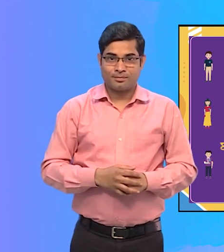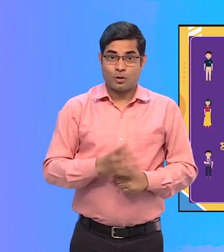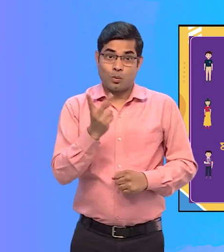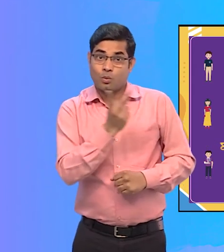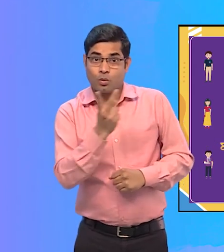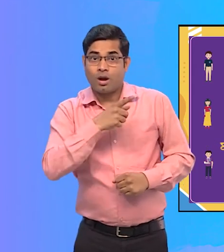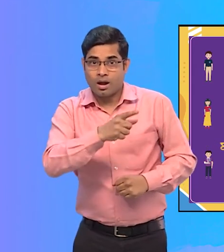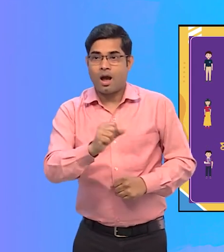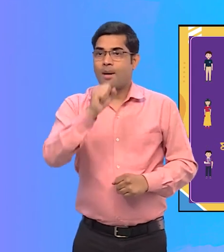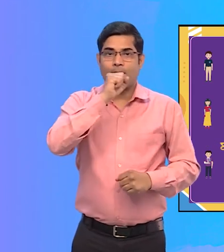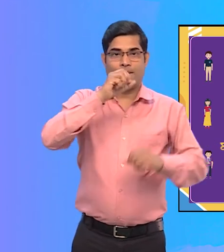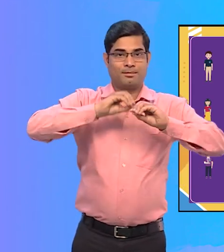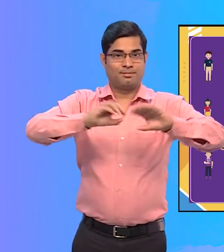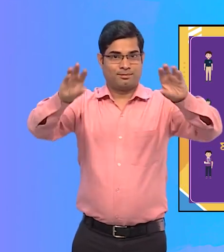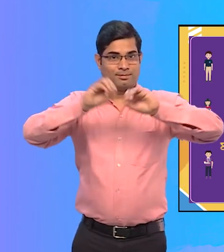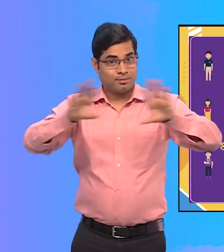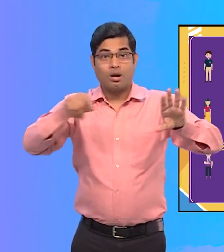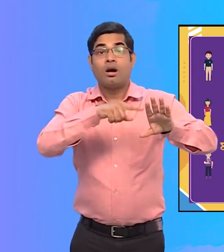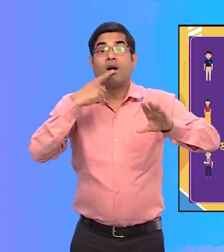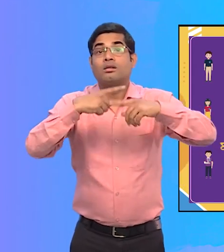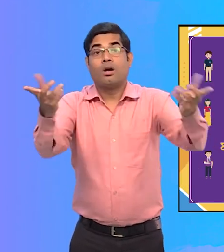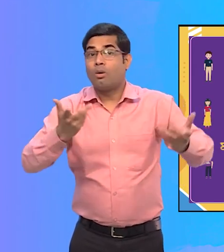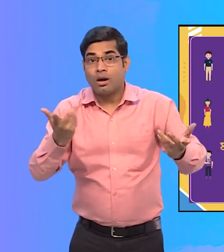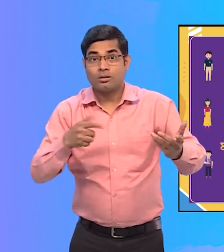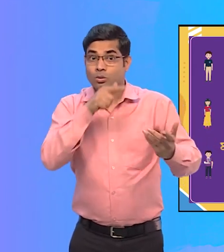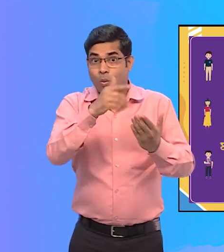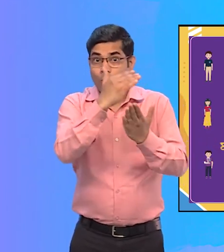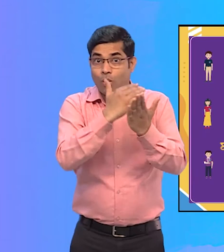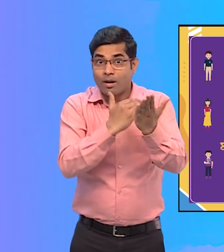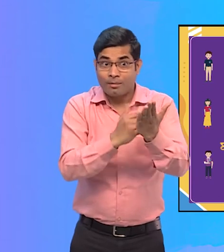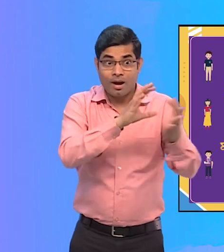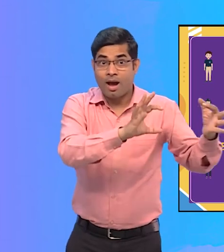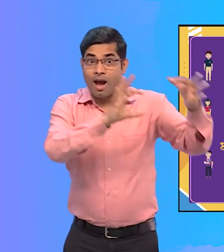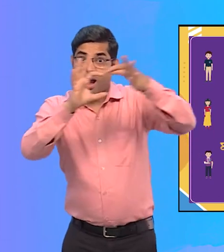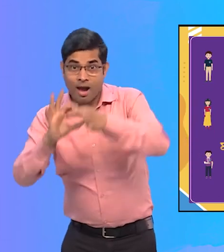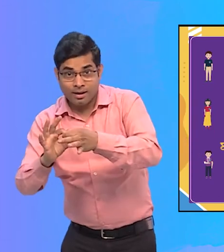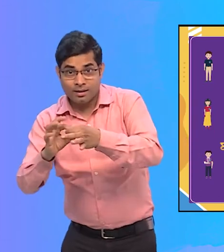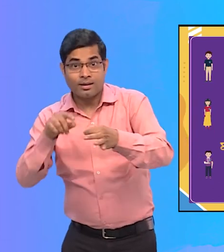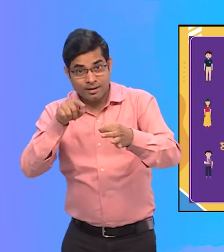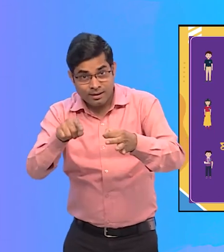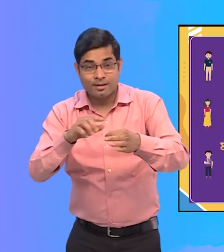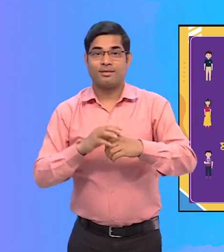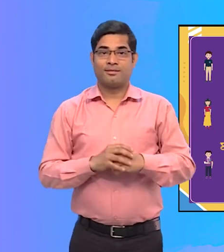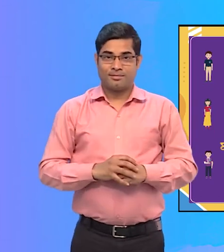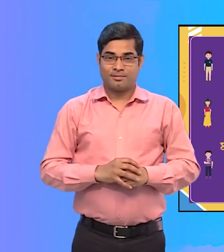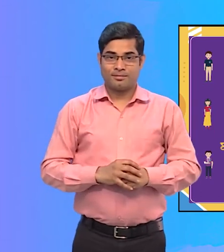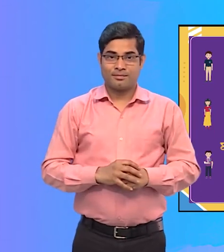का आयोजन के बारे में घोषणाएं की और संस्कृतिक ेवम कल्याण गतिविधियों में भाग लेने के लिए नामांकन